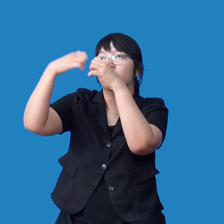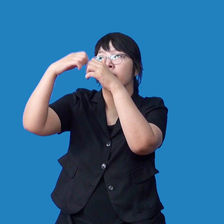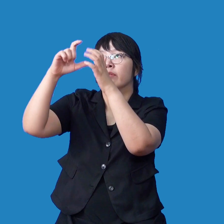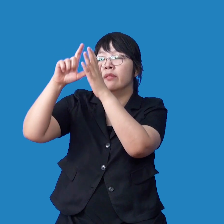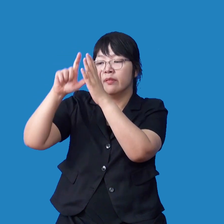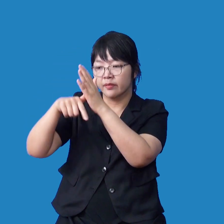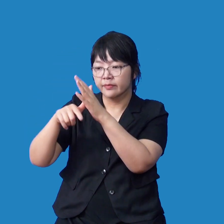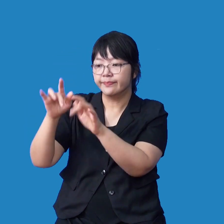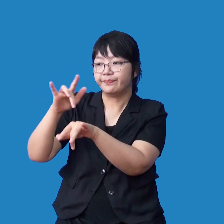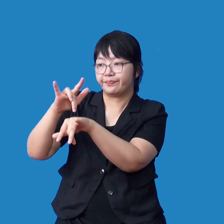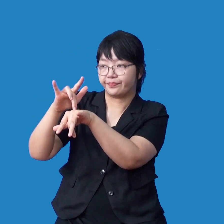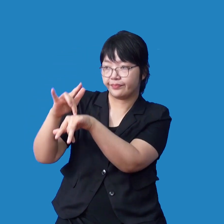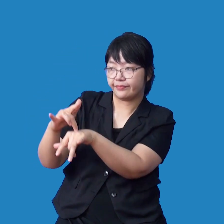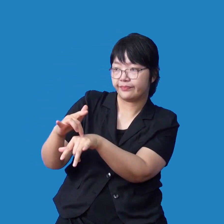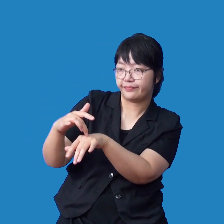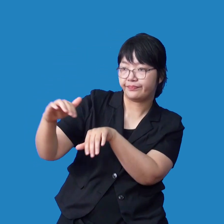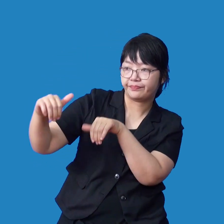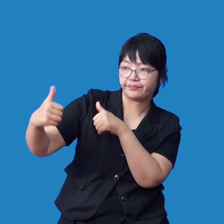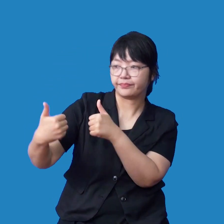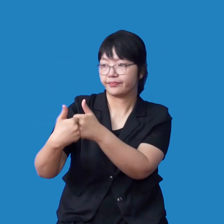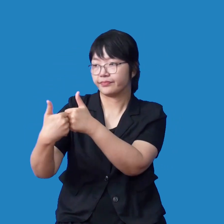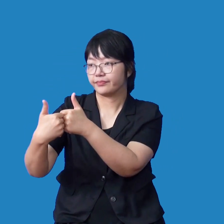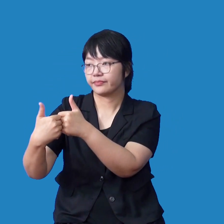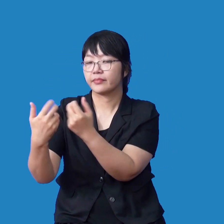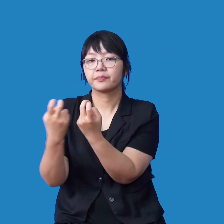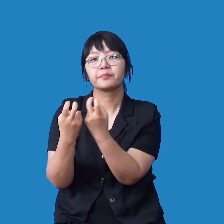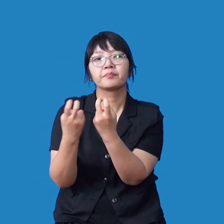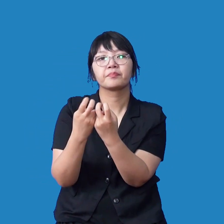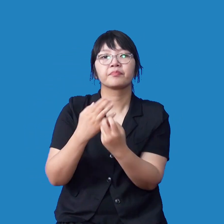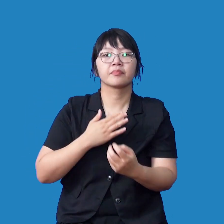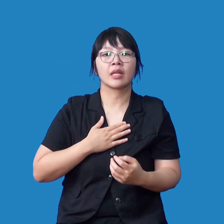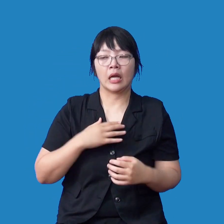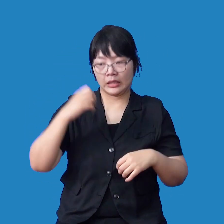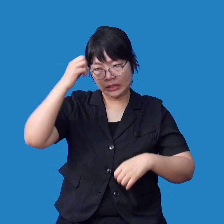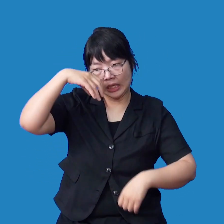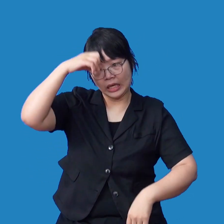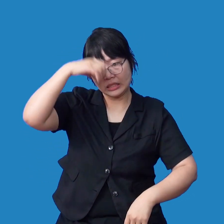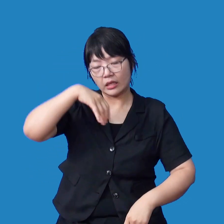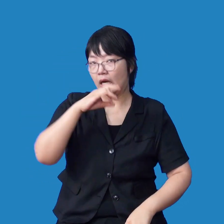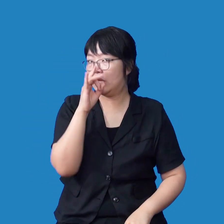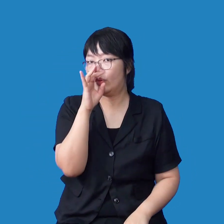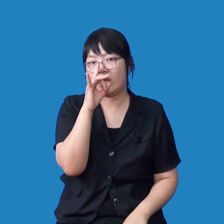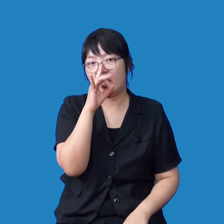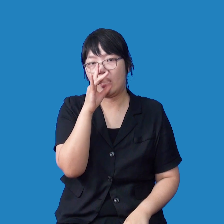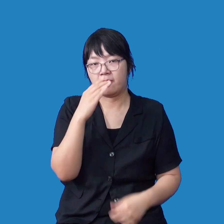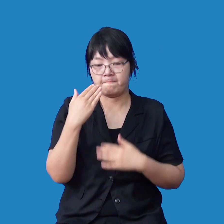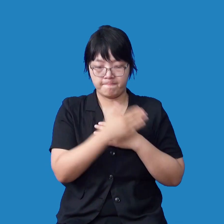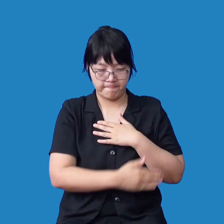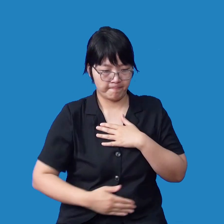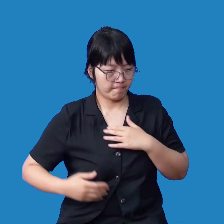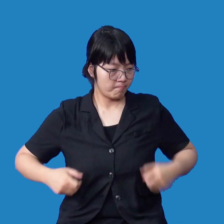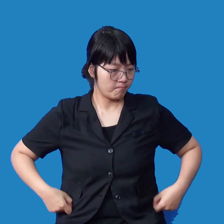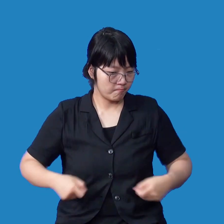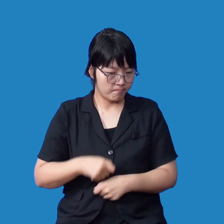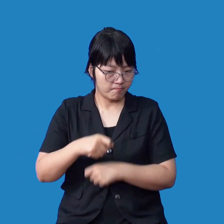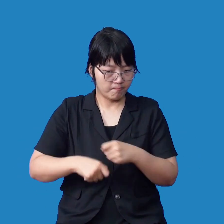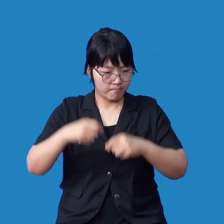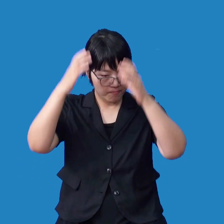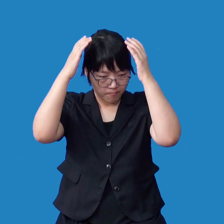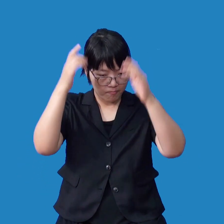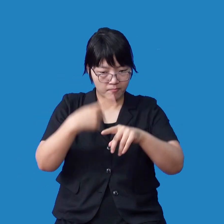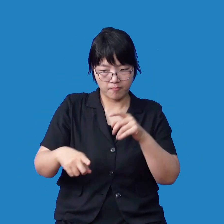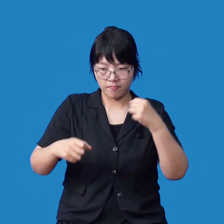관계를 대적하기 위해서 우리는 전신갑주로 무장해야 한다. 바울이 그렇게 말합니다.